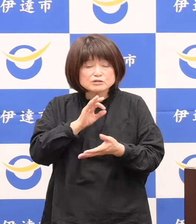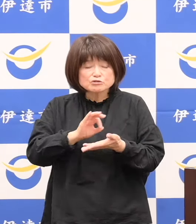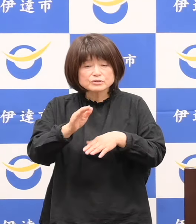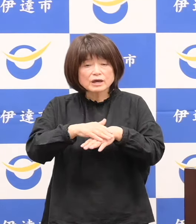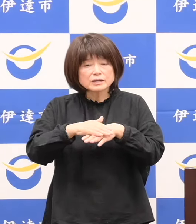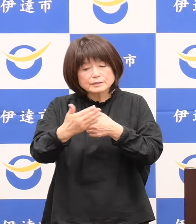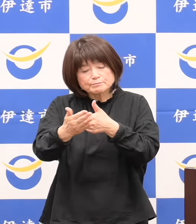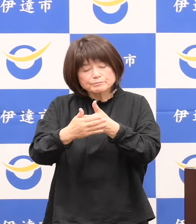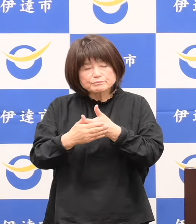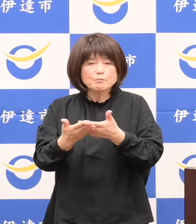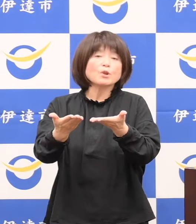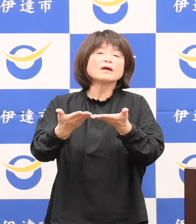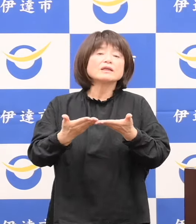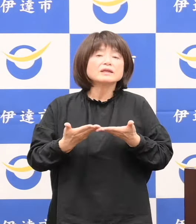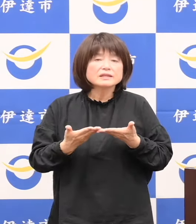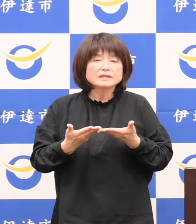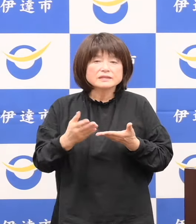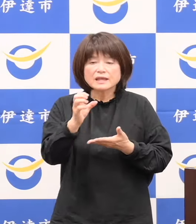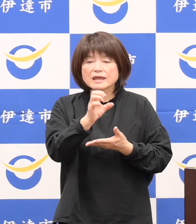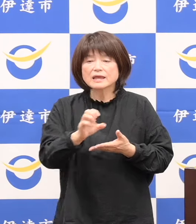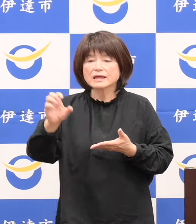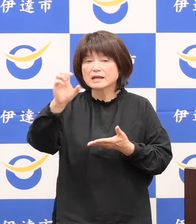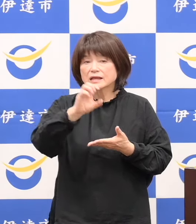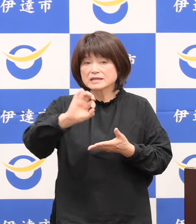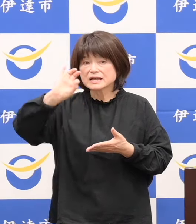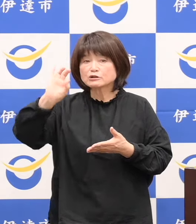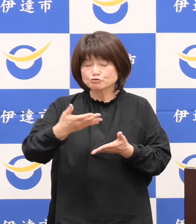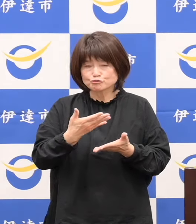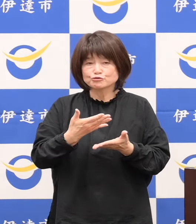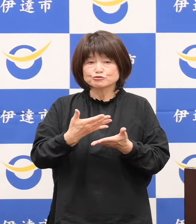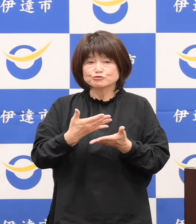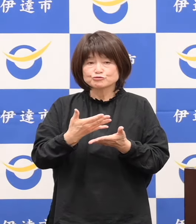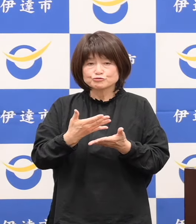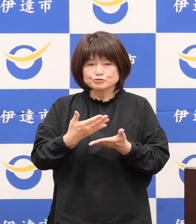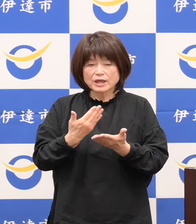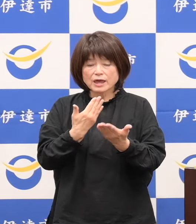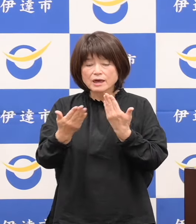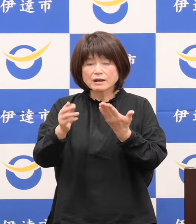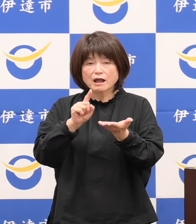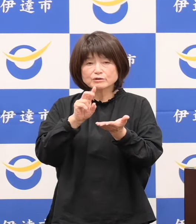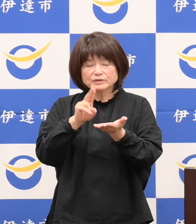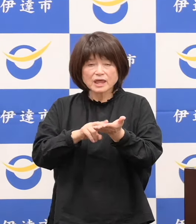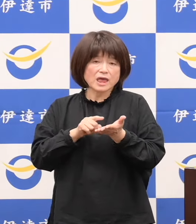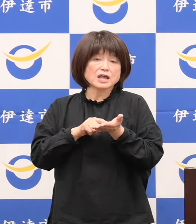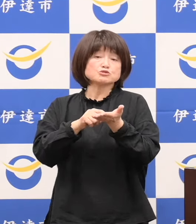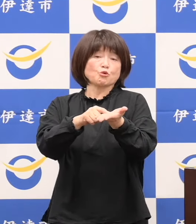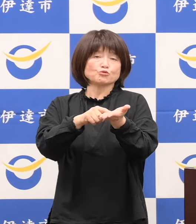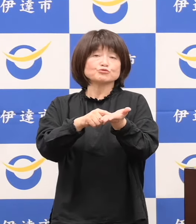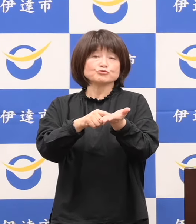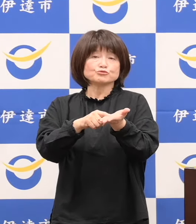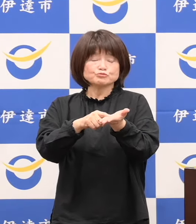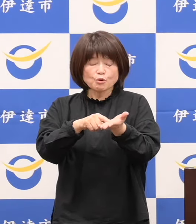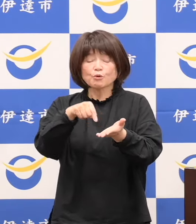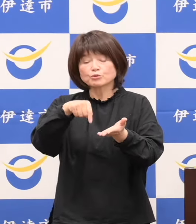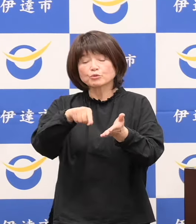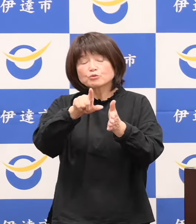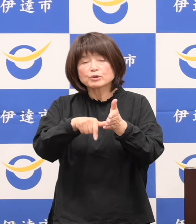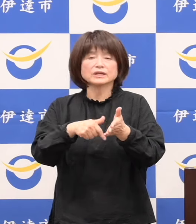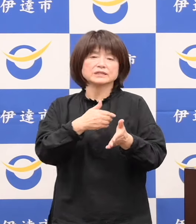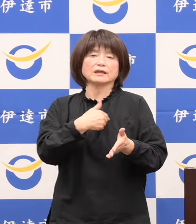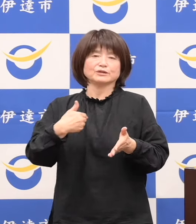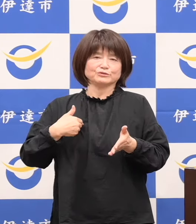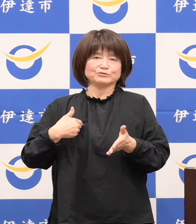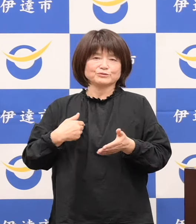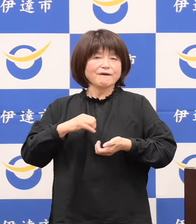受けながら e-tax での確定申告をその場で行うことも可能となりますので、ぜ